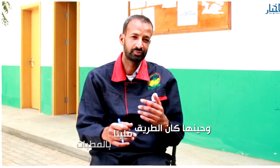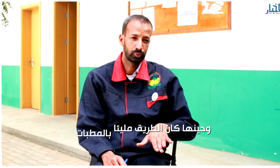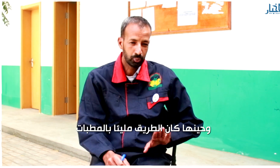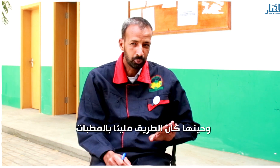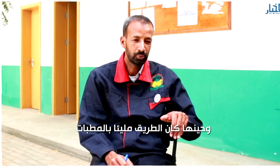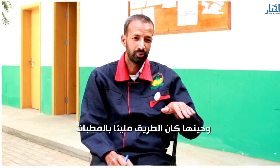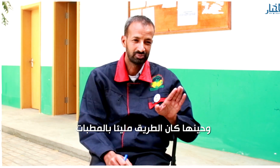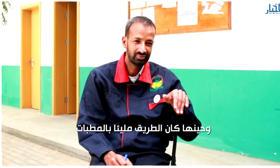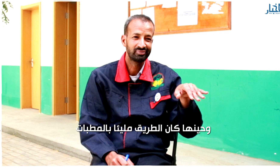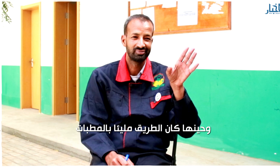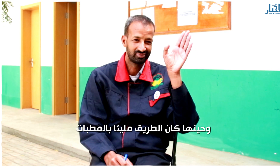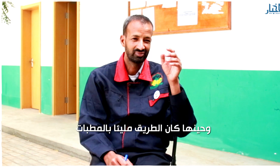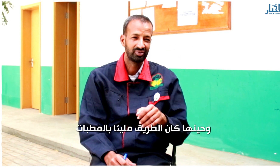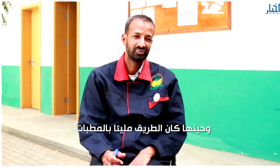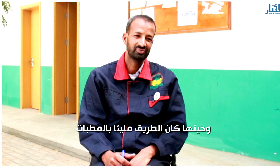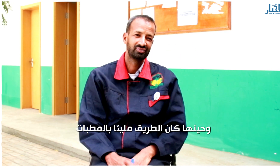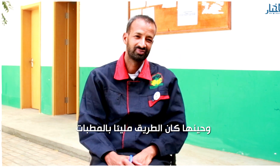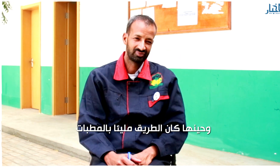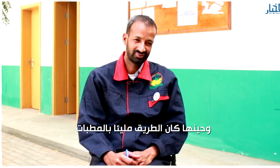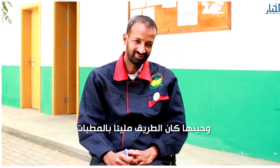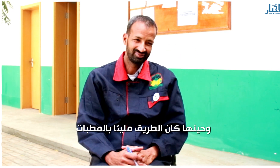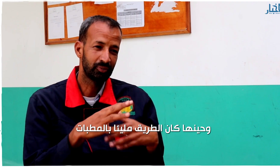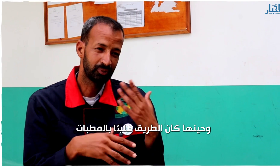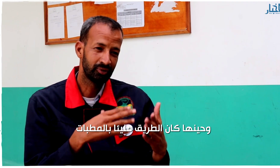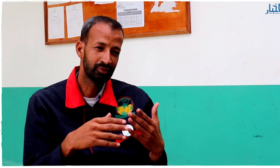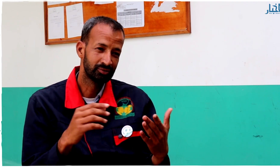ونيكسا قدروا ما يخالي نيكسا لسه كوسات